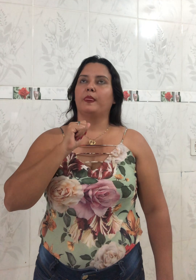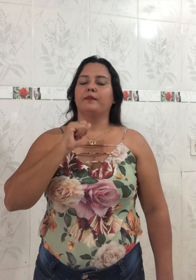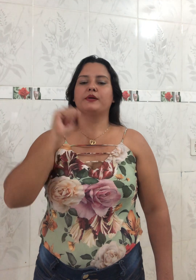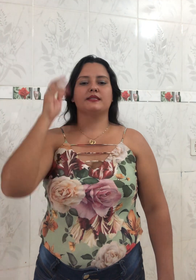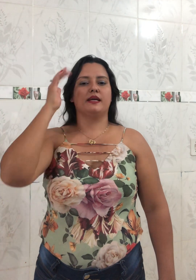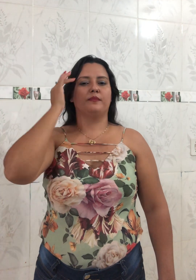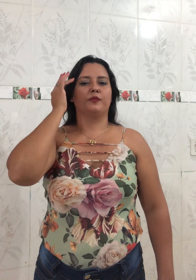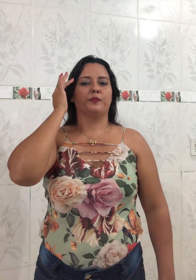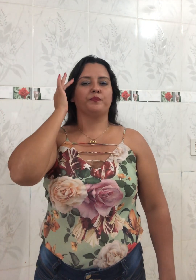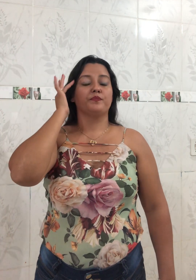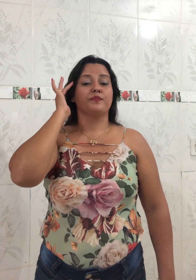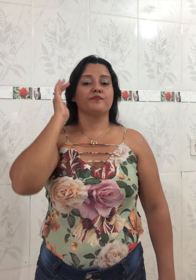por exemplo,